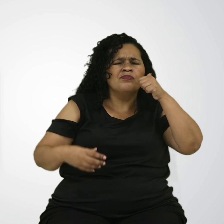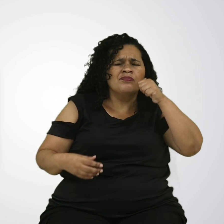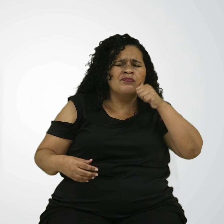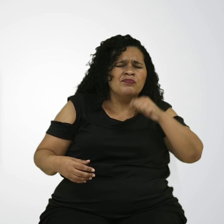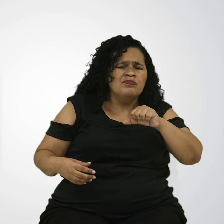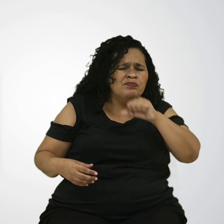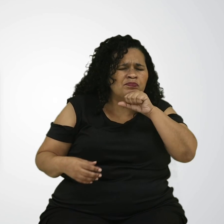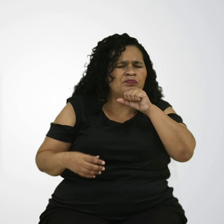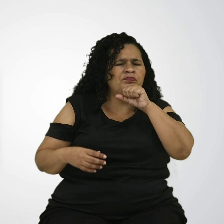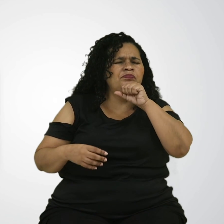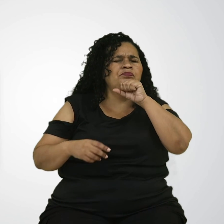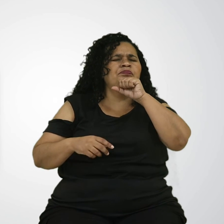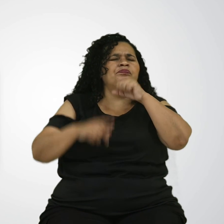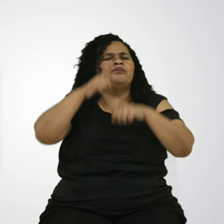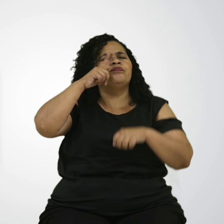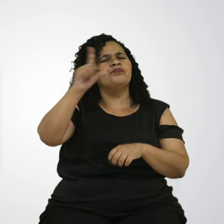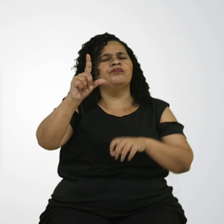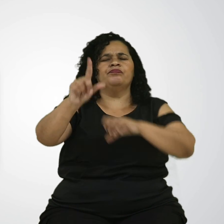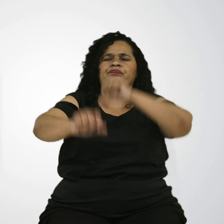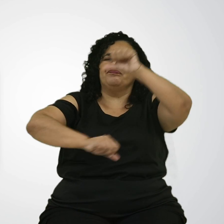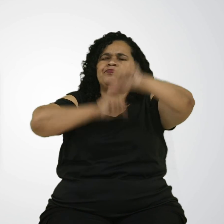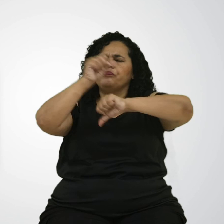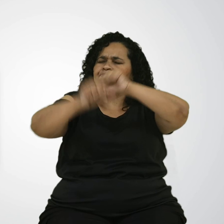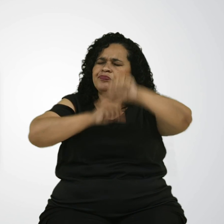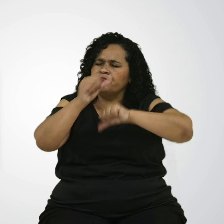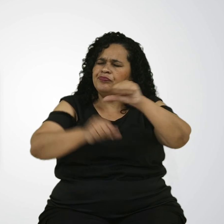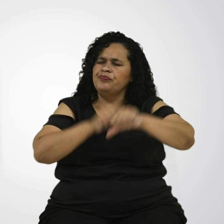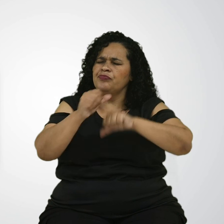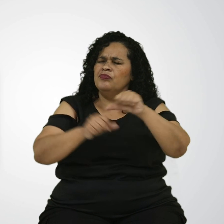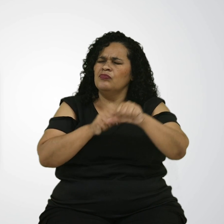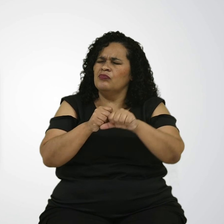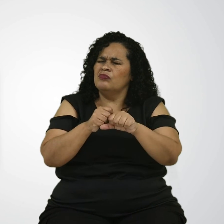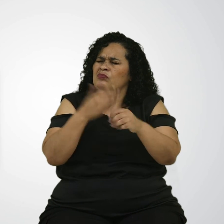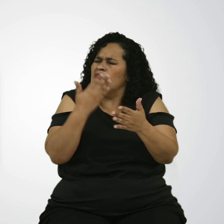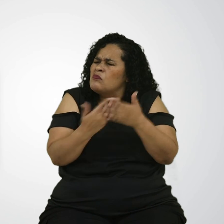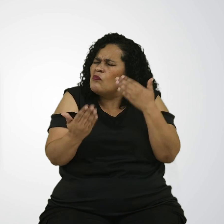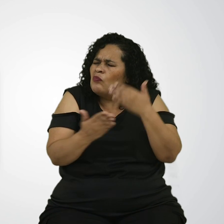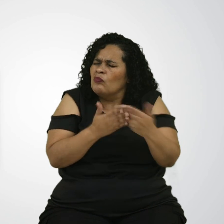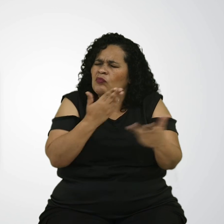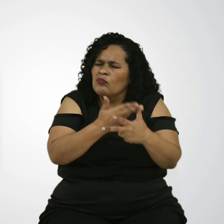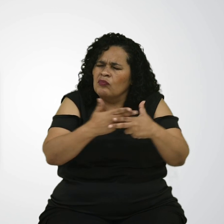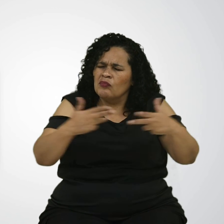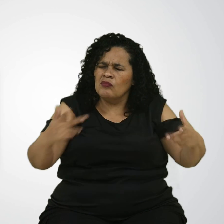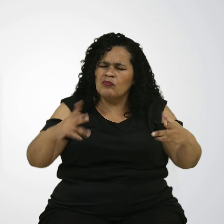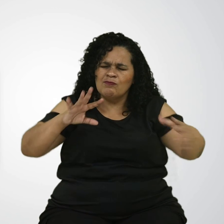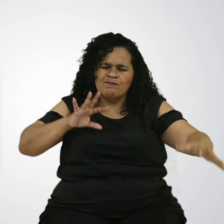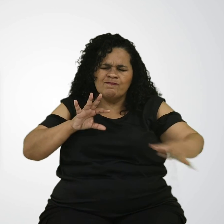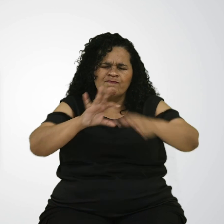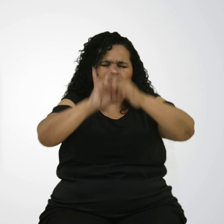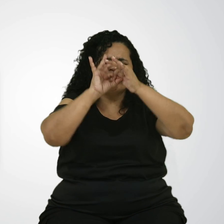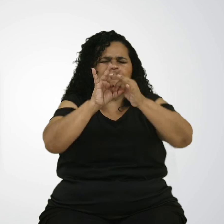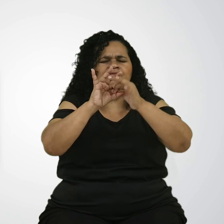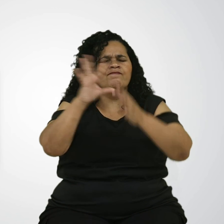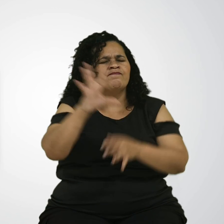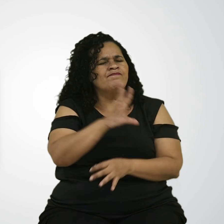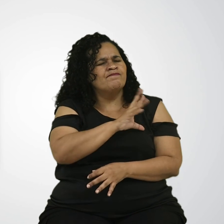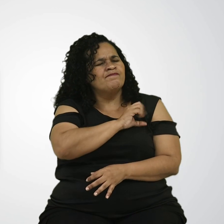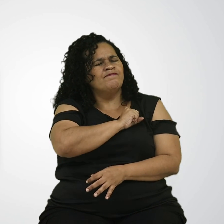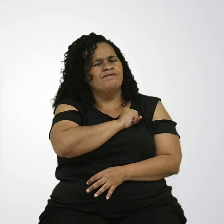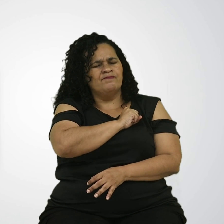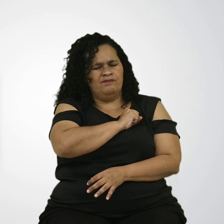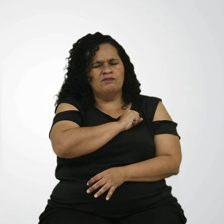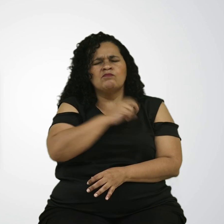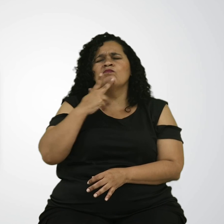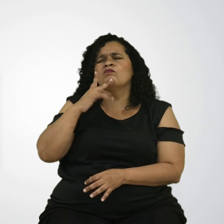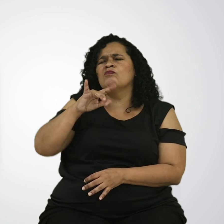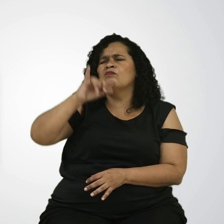pode restaurar qualquer relacionamento, que o Senhor, meu Deus, pode restaurar os laços de amor que existem entre eles. Pai